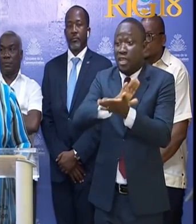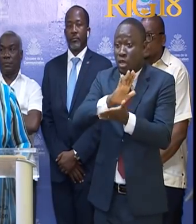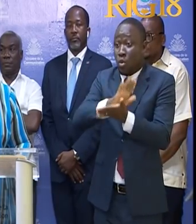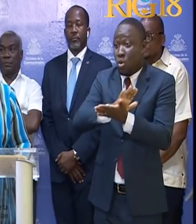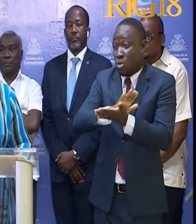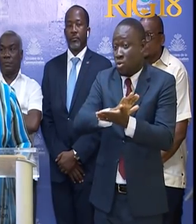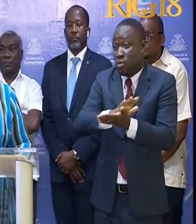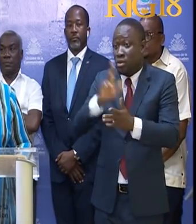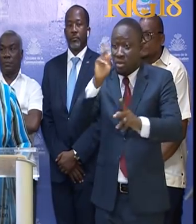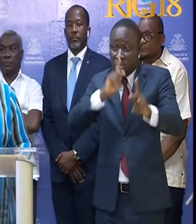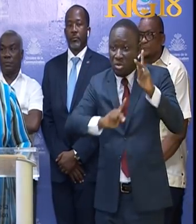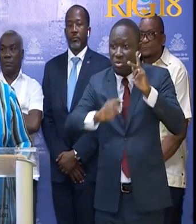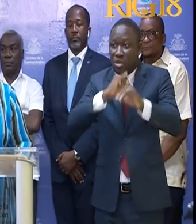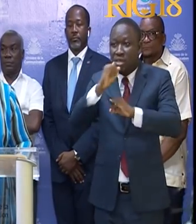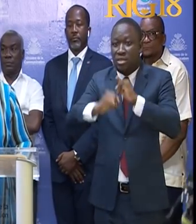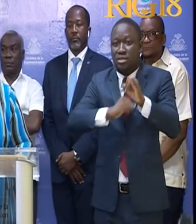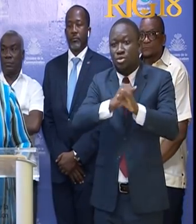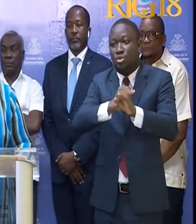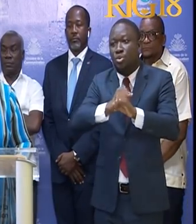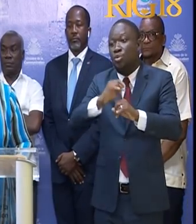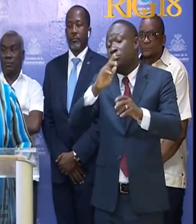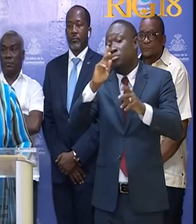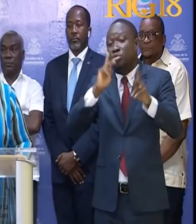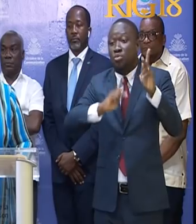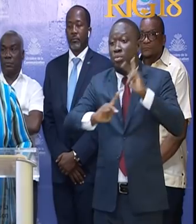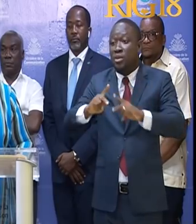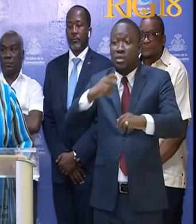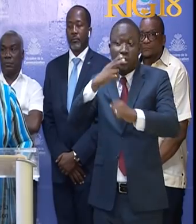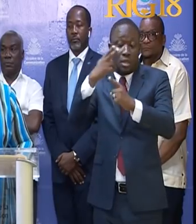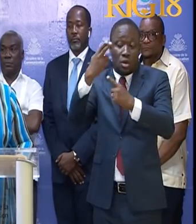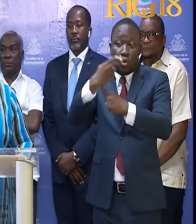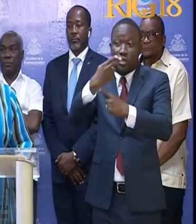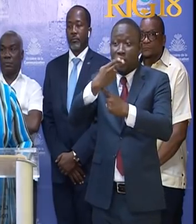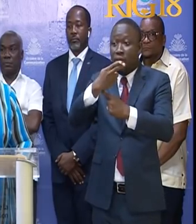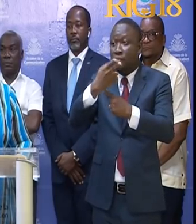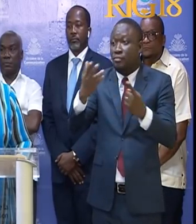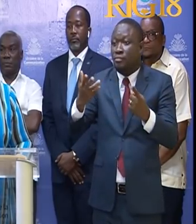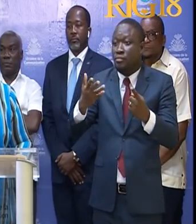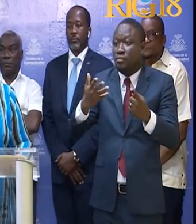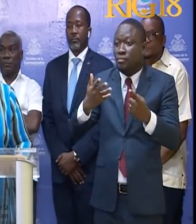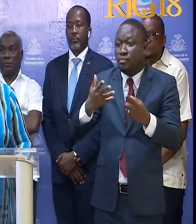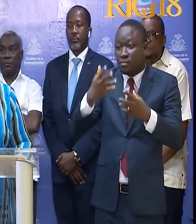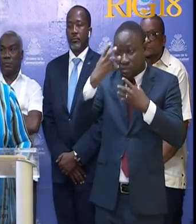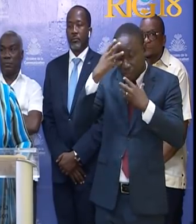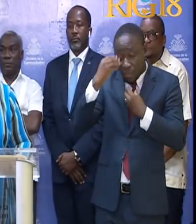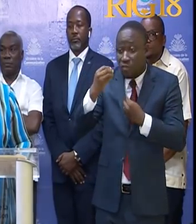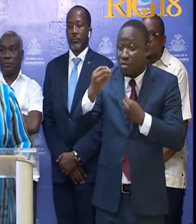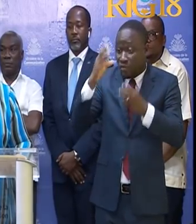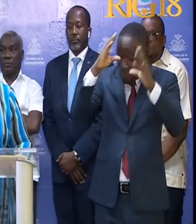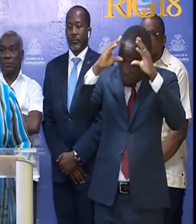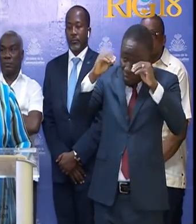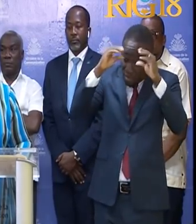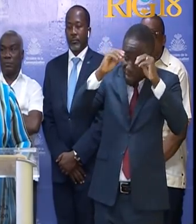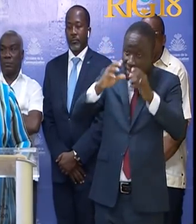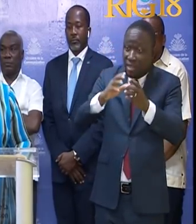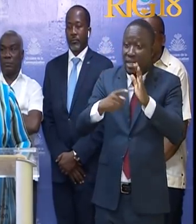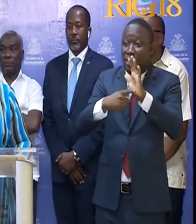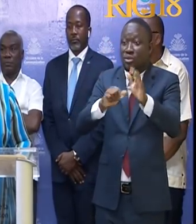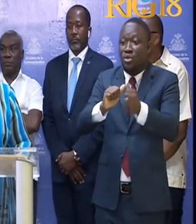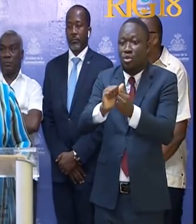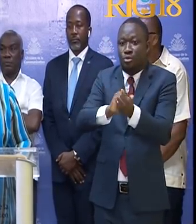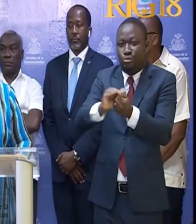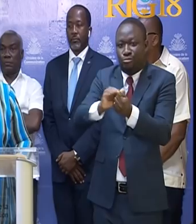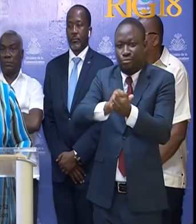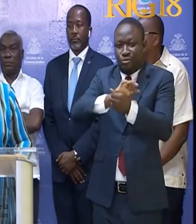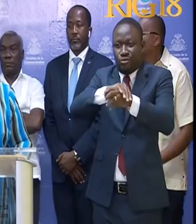dans l'institution publique, dans l'institution privée, dans l'hôtel, etc. Et dans la formation, ça a montré qui gens pour laver